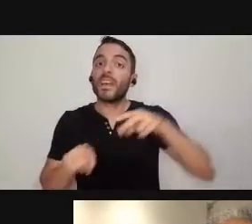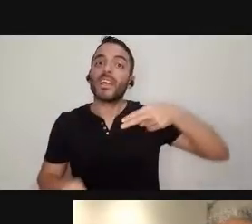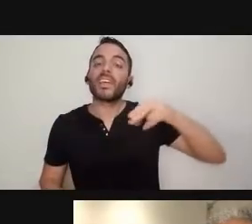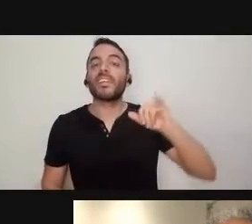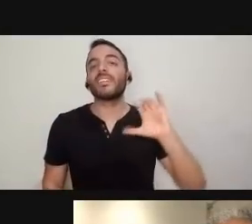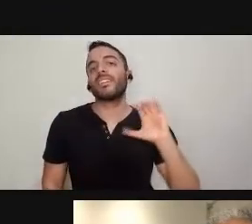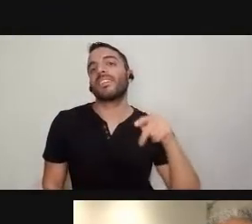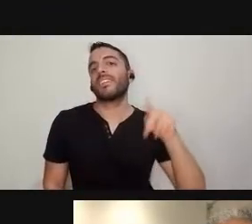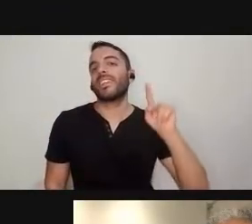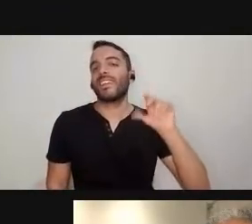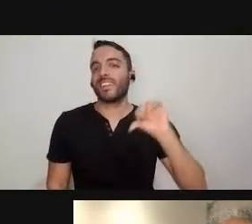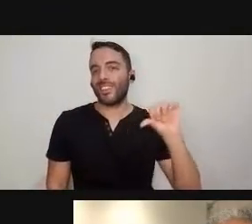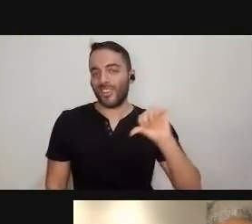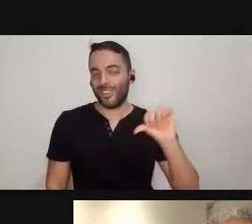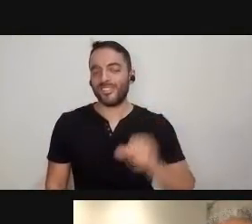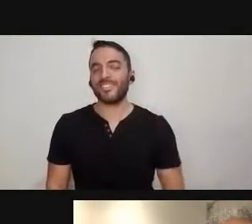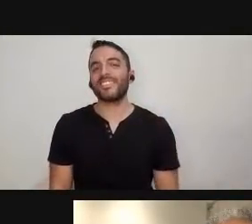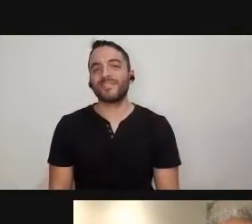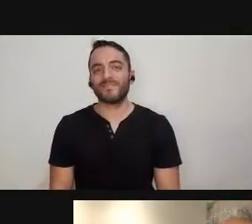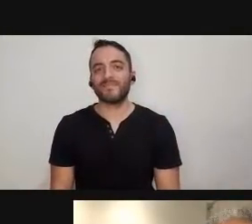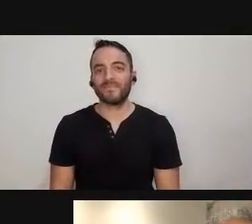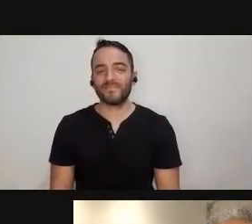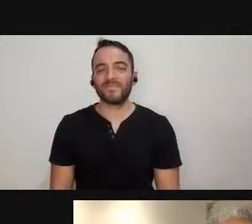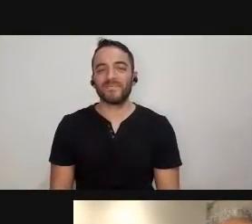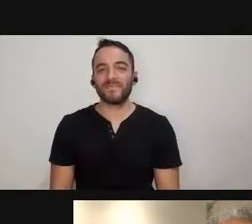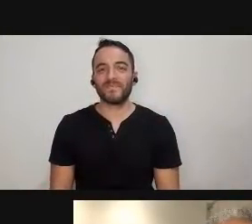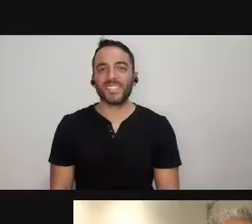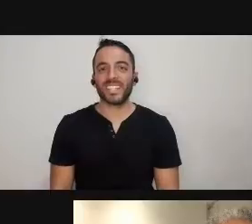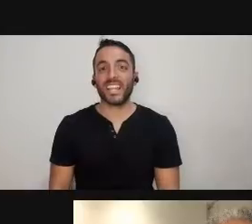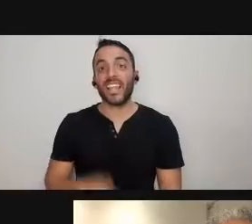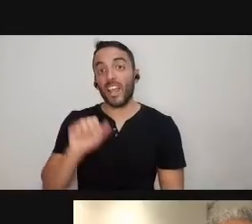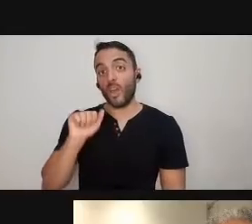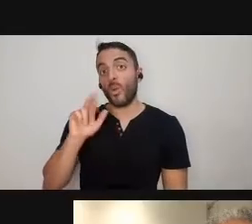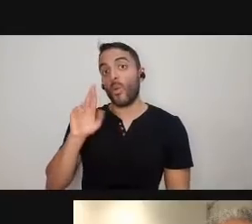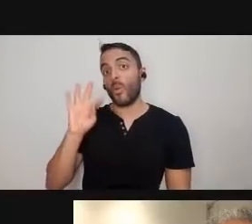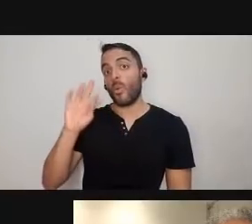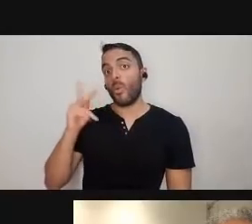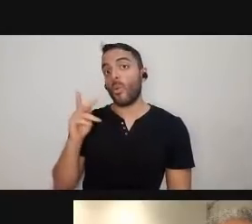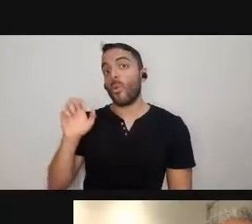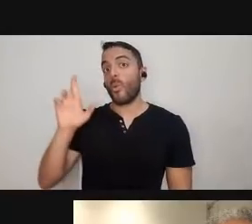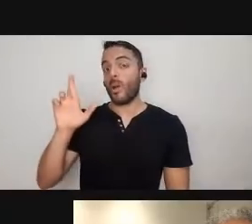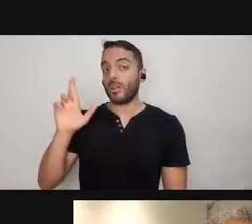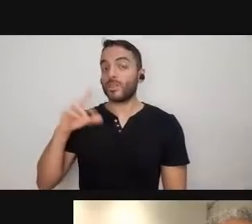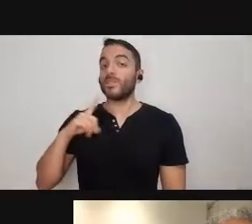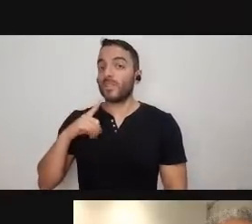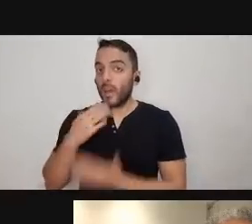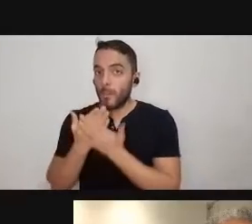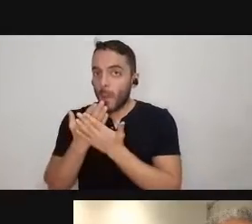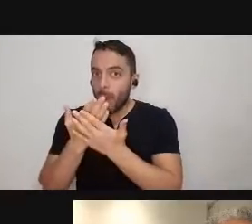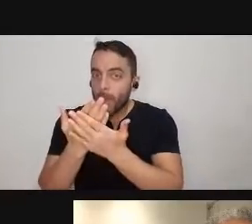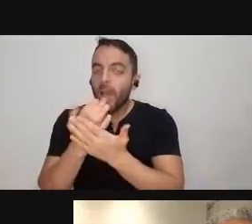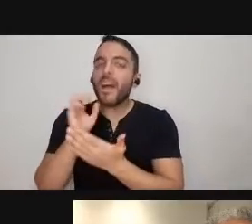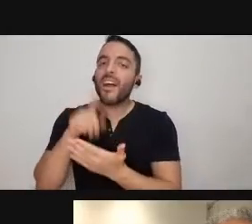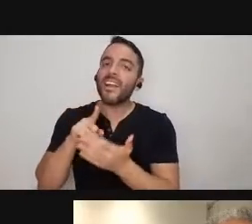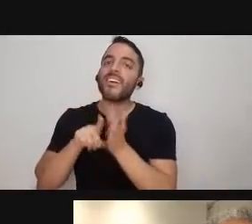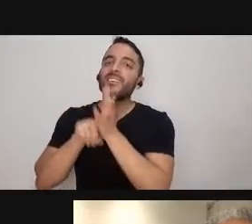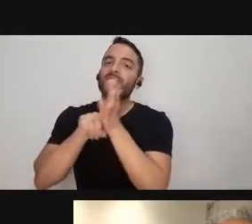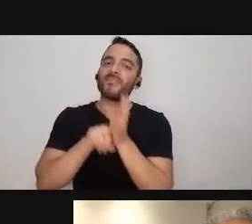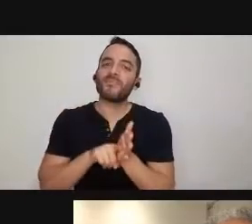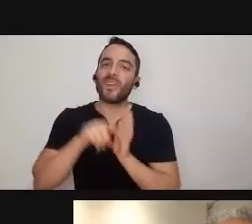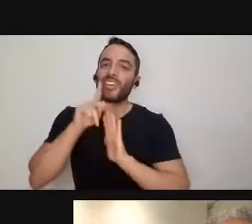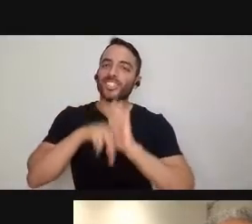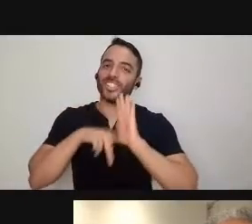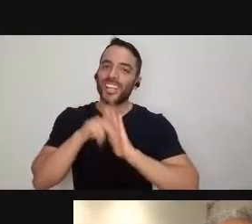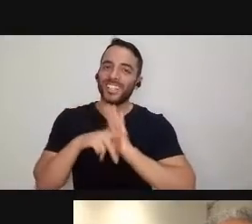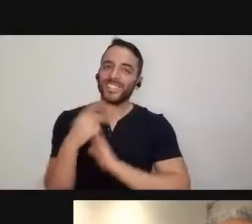toa que o Arthur está estudando ciência e arte na obra de Gil, como um projeto de pesquisa. Né?